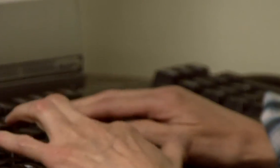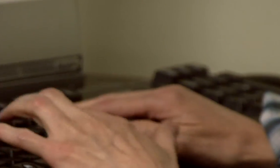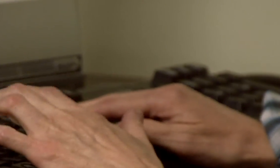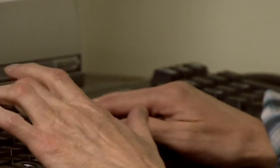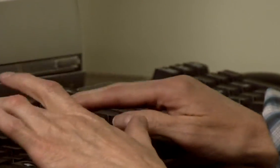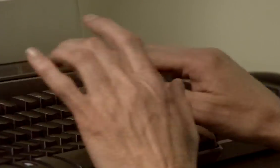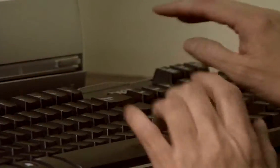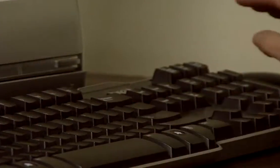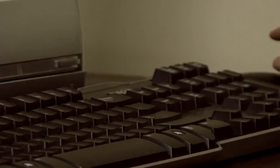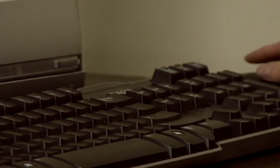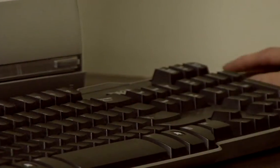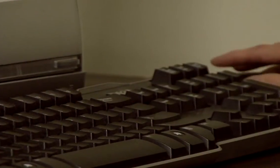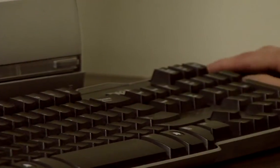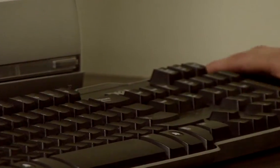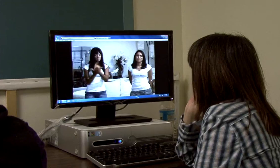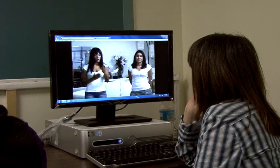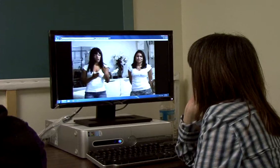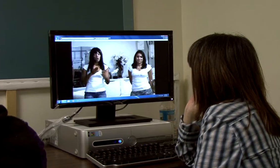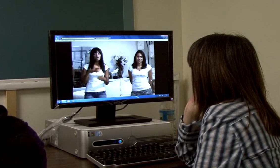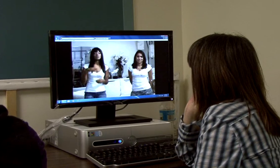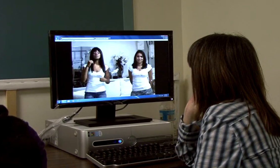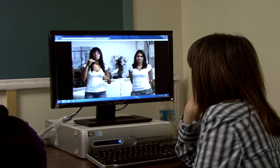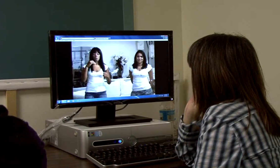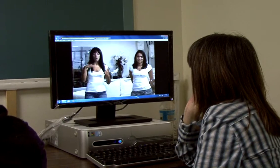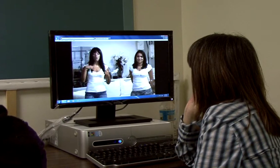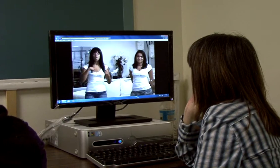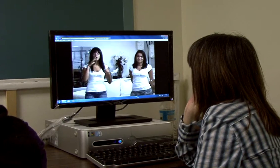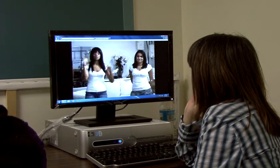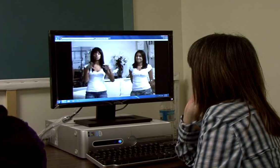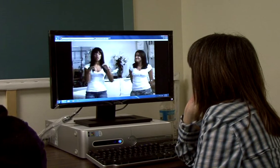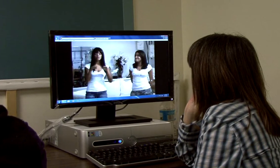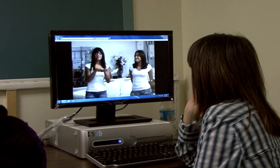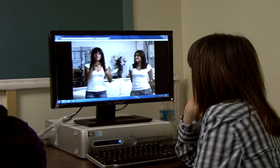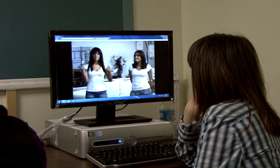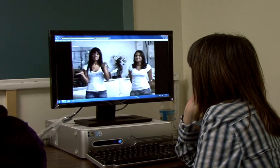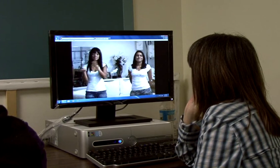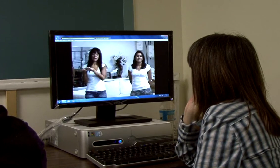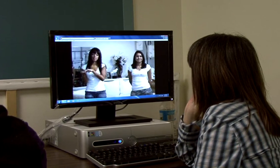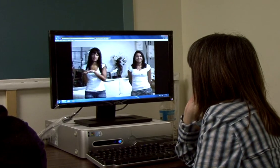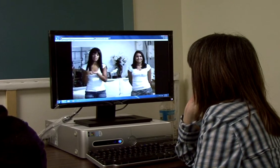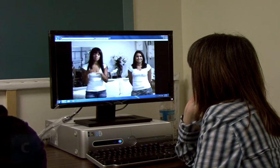Thank you.